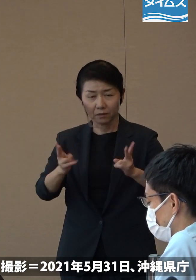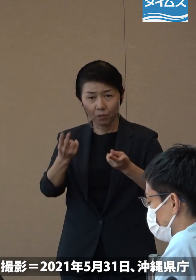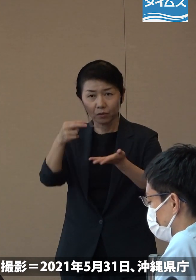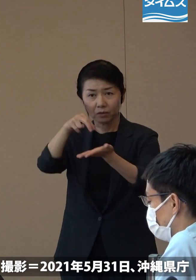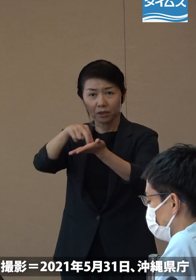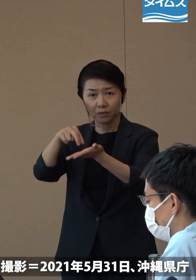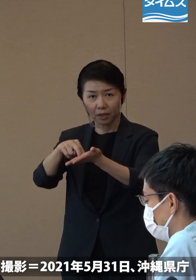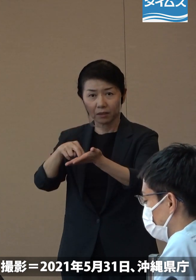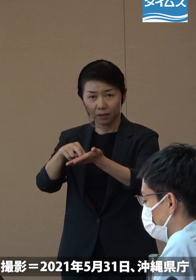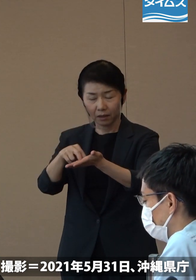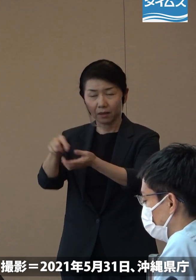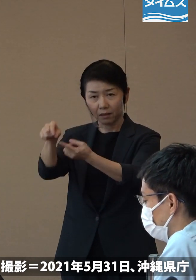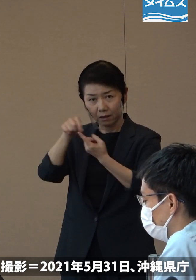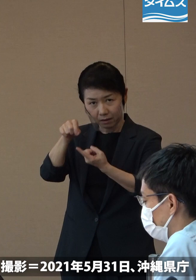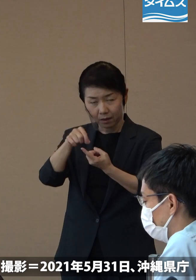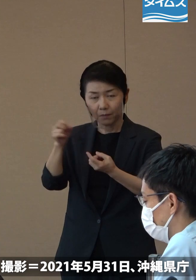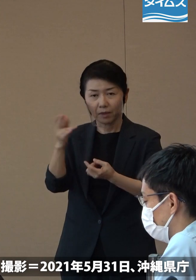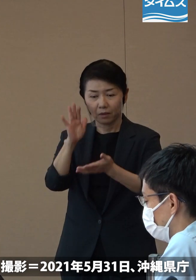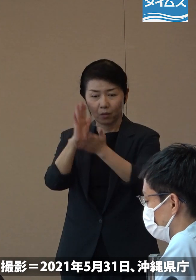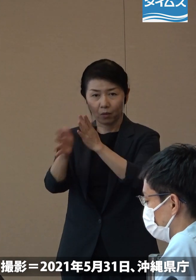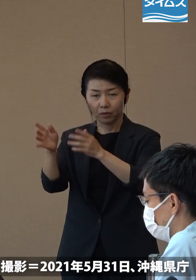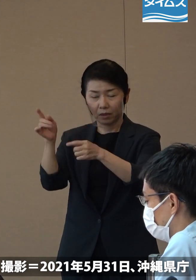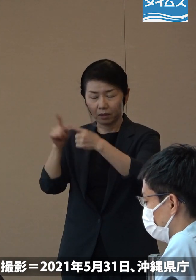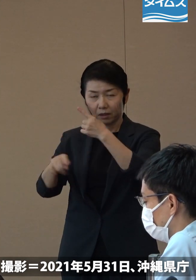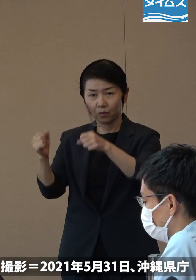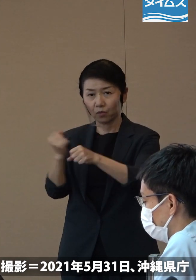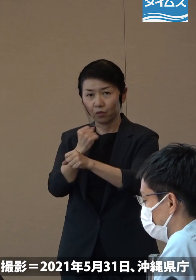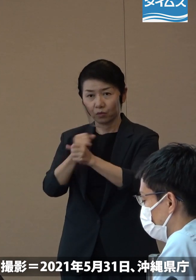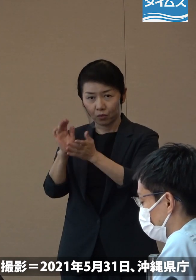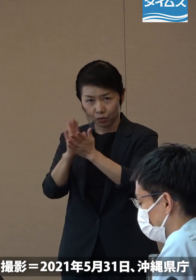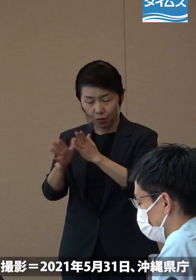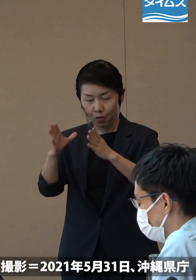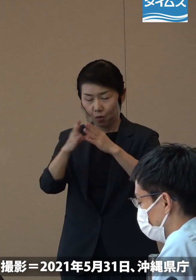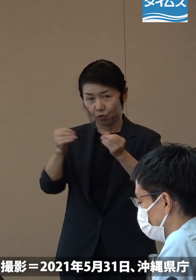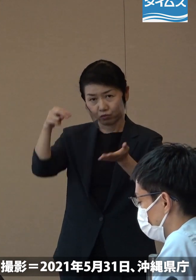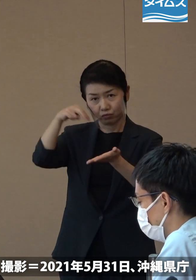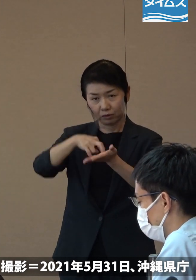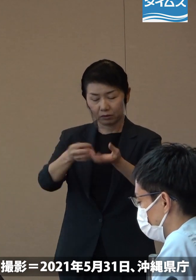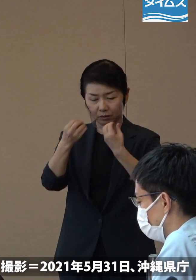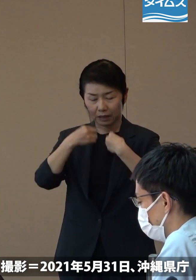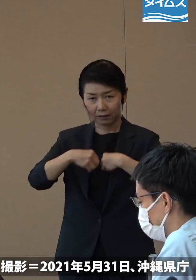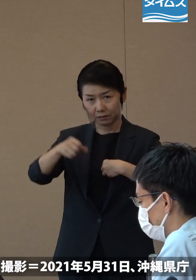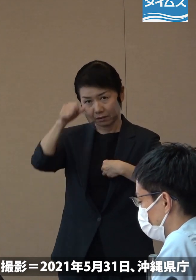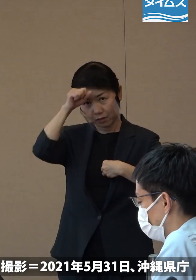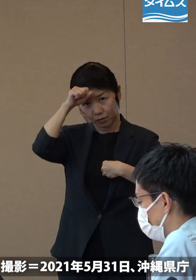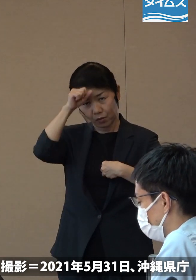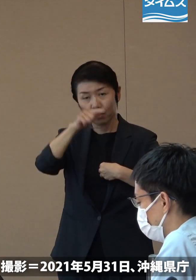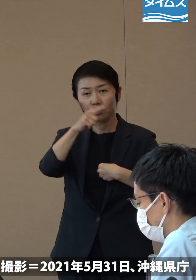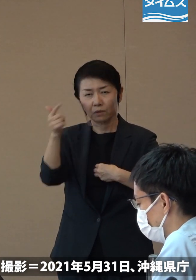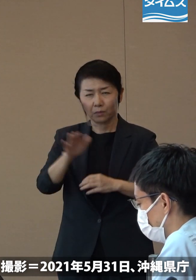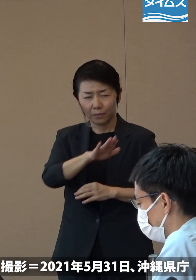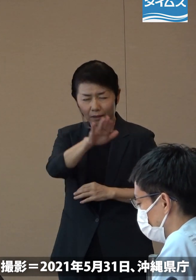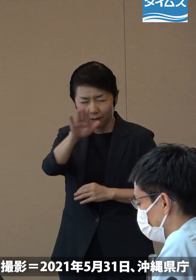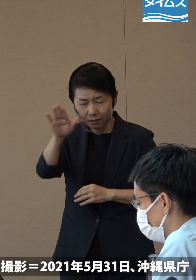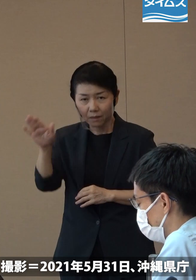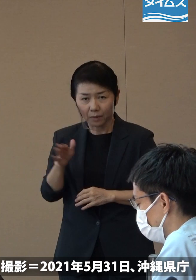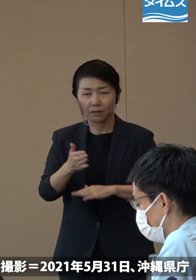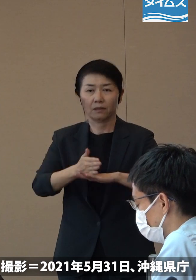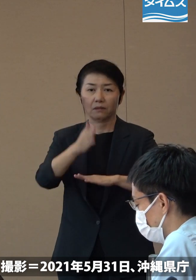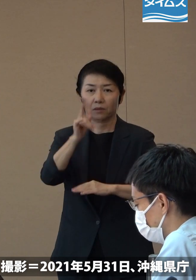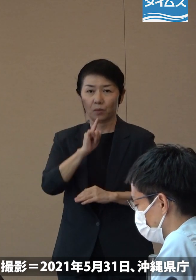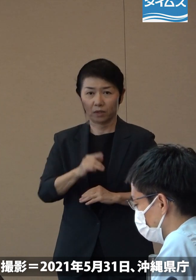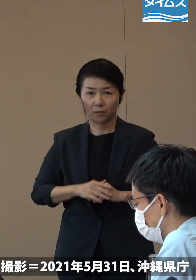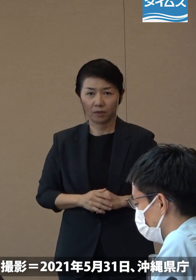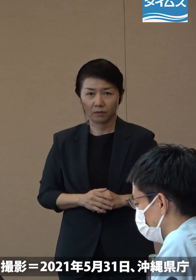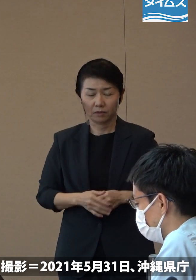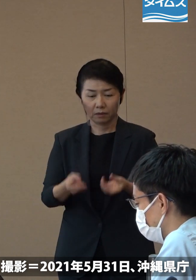派遣いただいている厚生労働省、国立感染症研究所の皆様などなど、本当に感謝を申し上げます。感